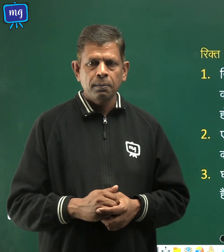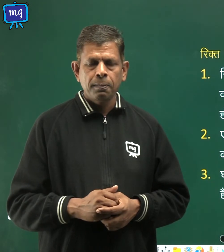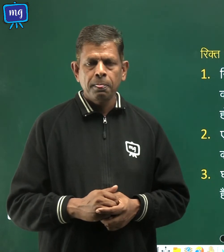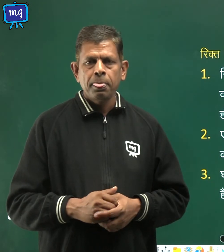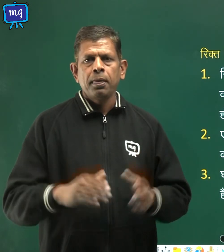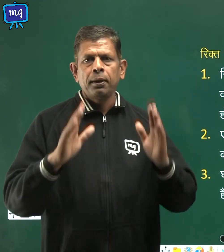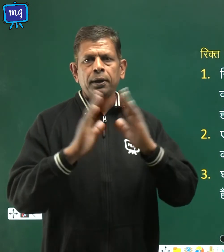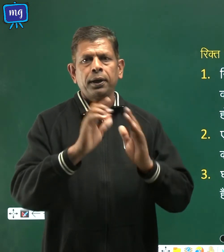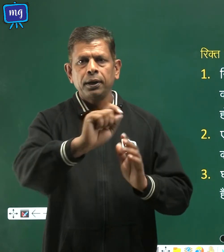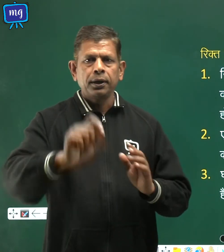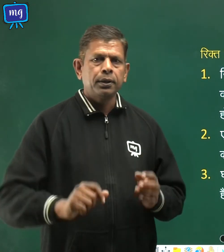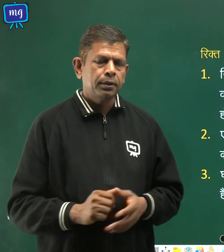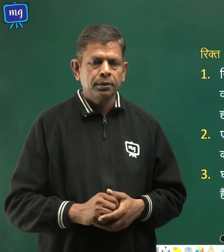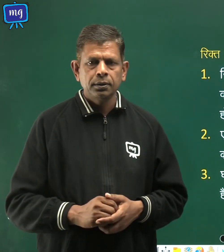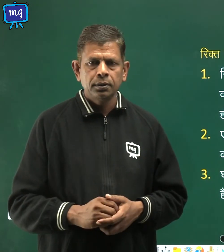गृह कार्य,